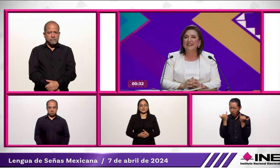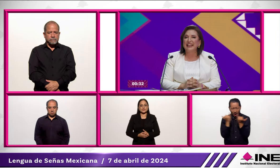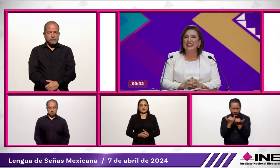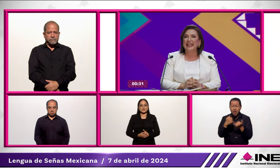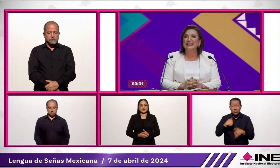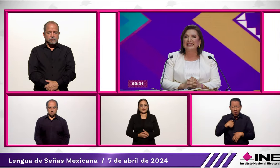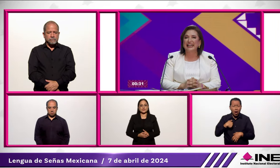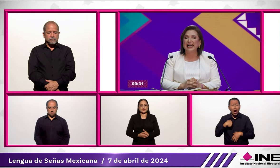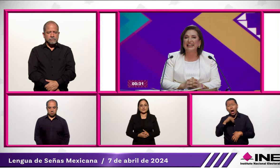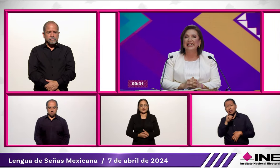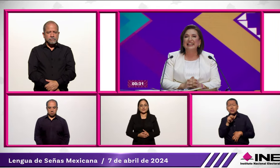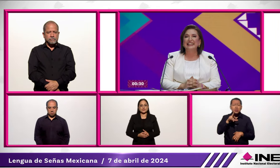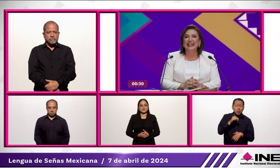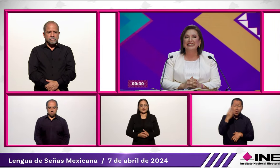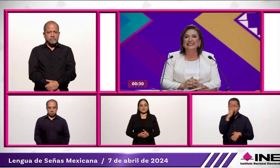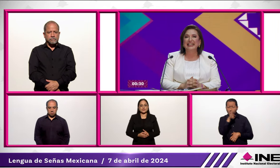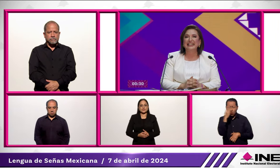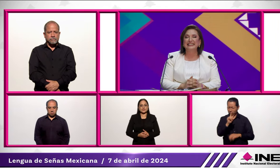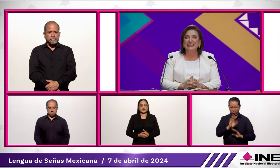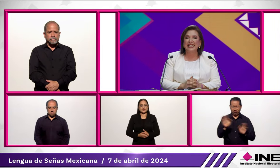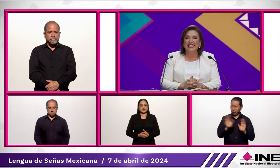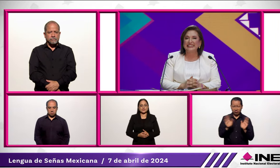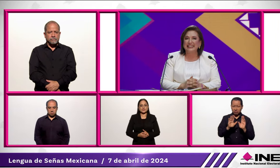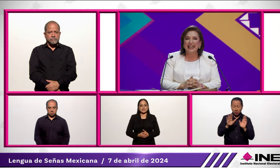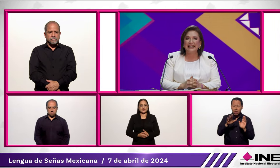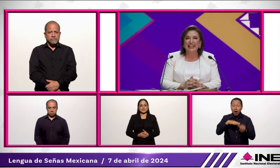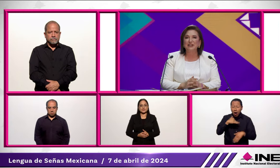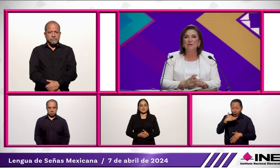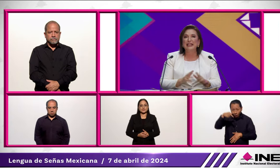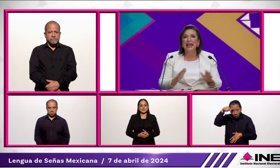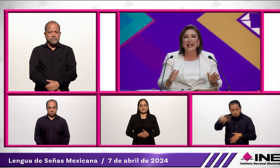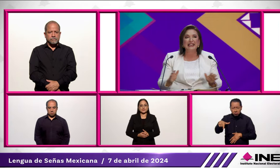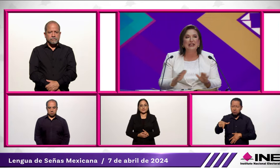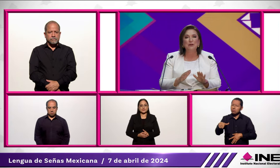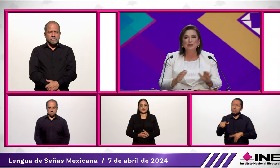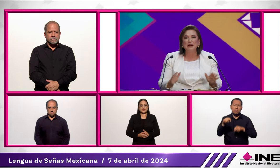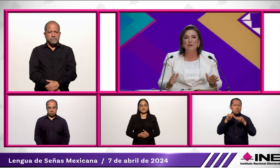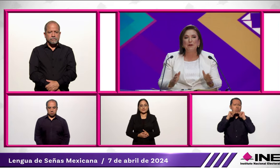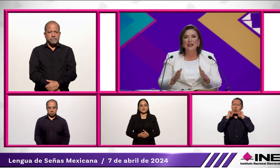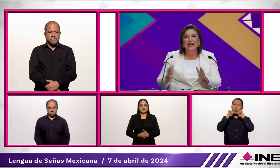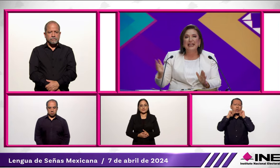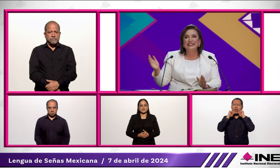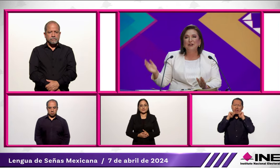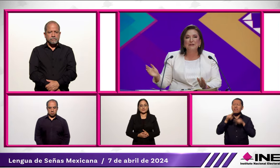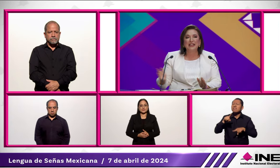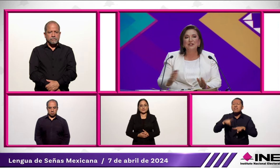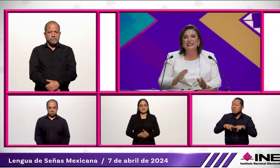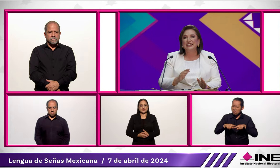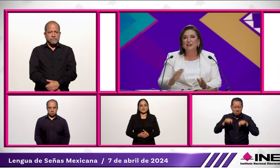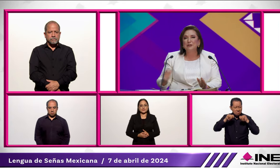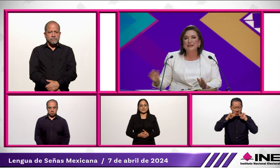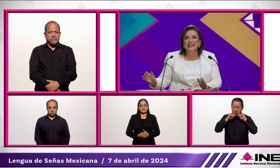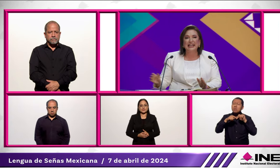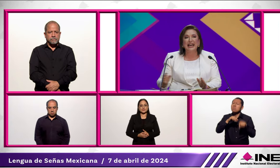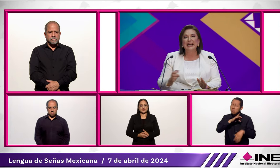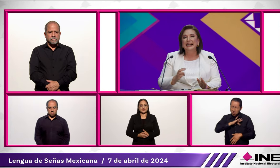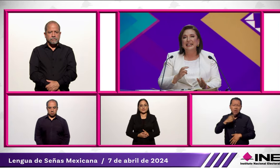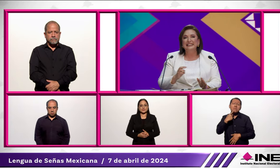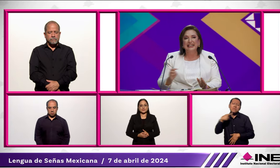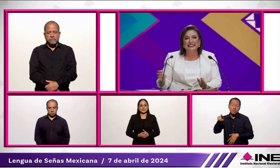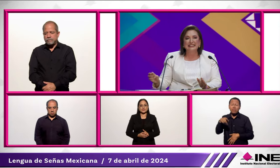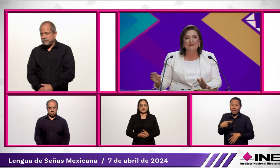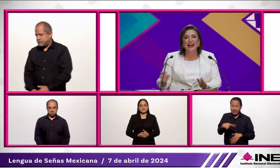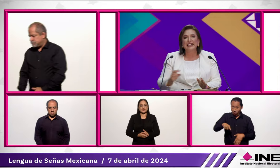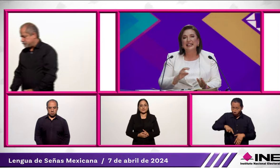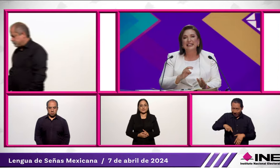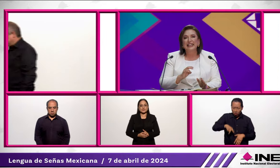se debe de castigar, trátese de quien se trate. No me da ningún temor. Este gobierno decidió no investigar